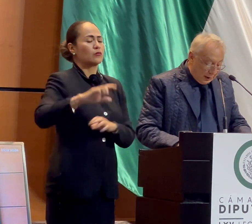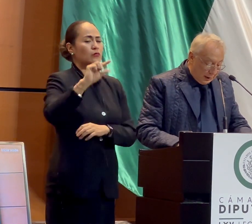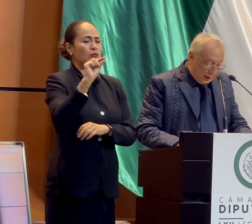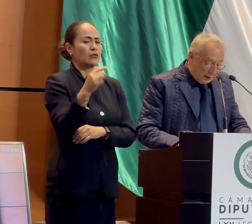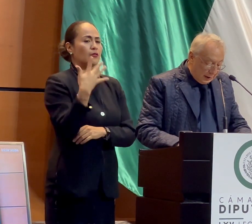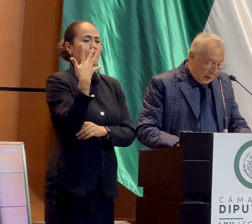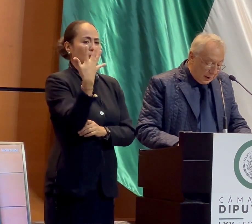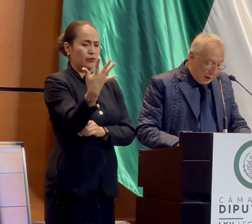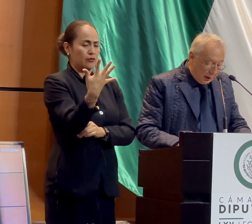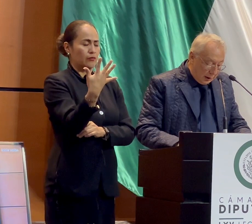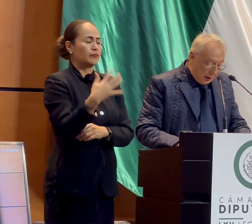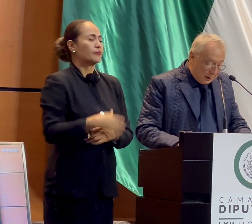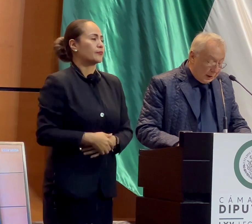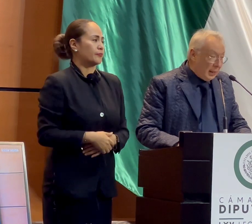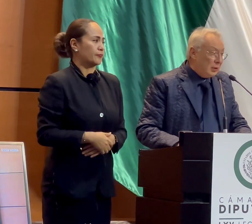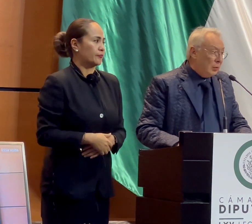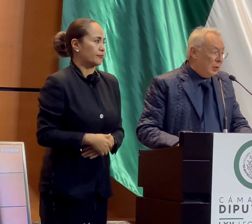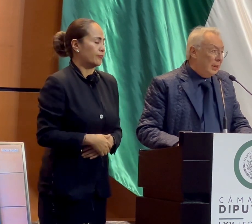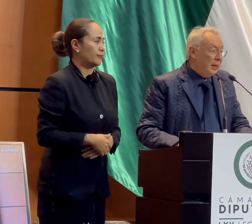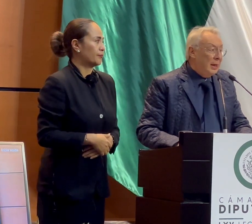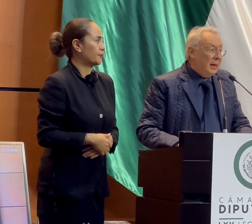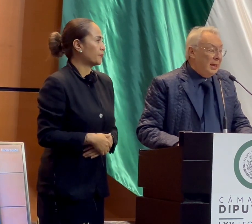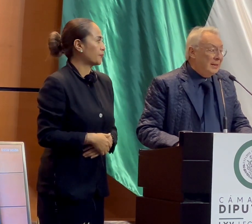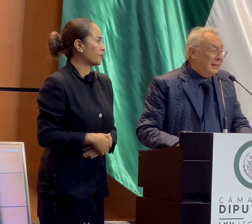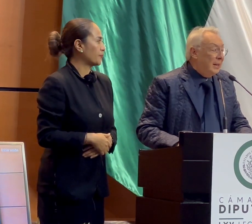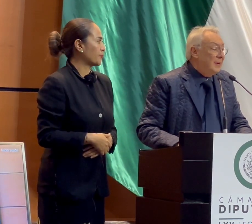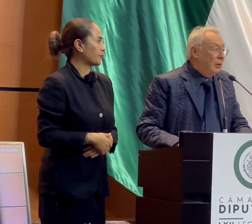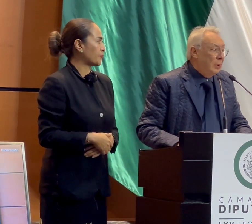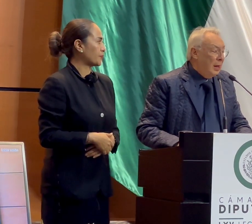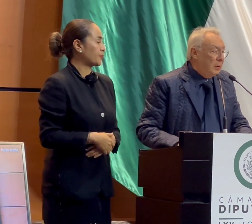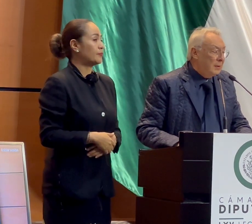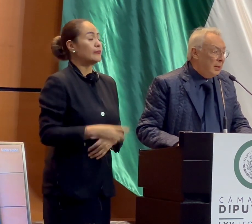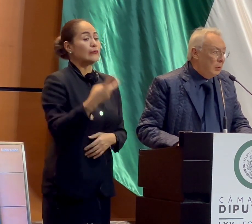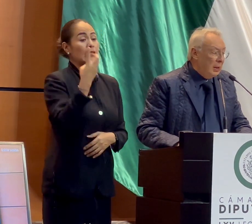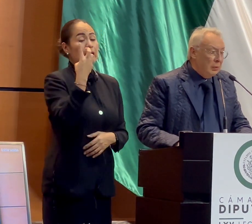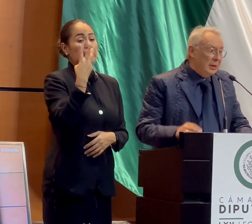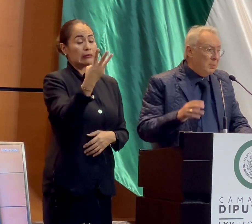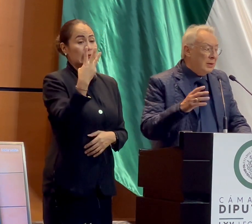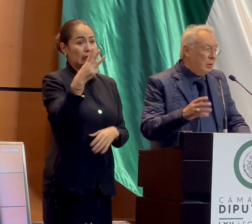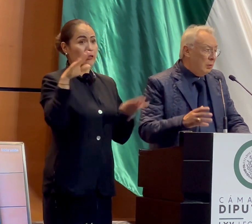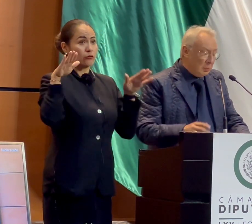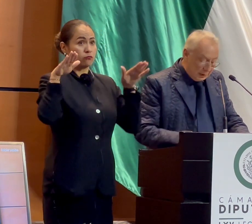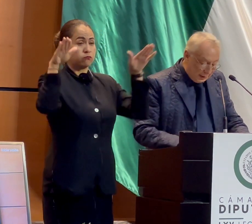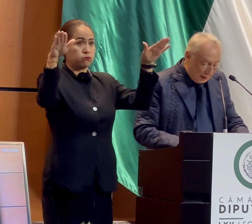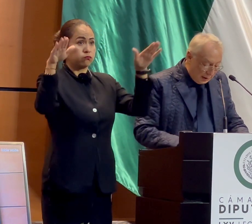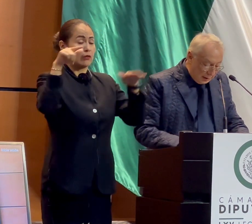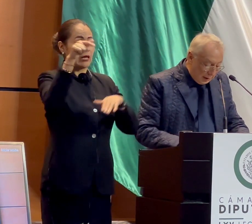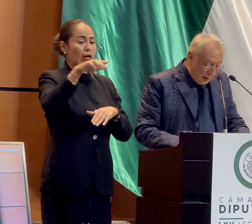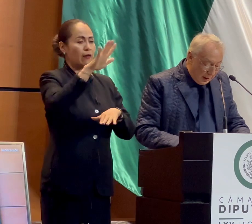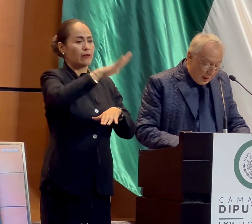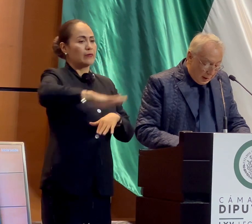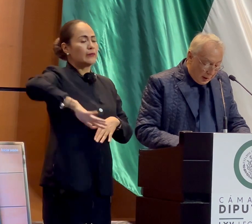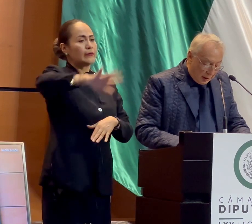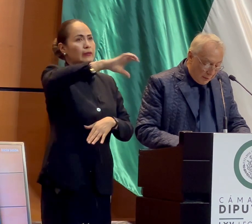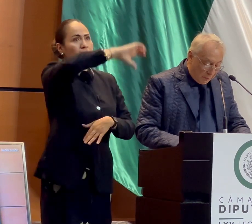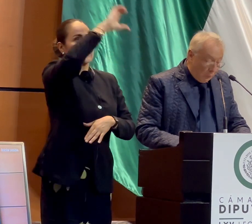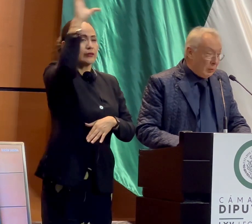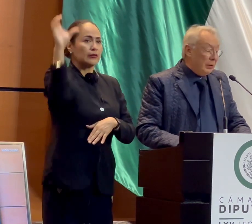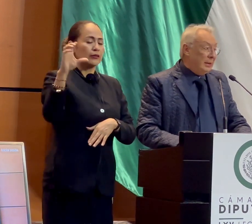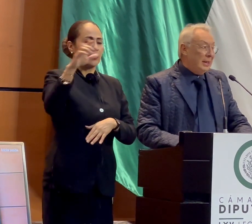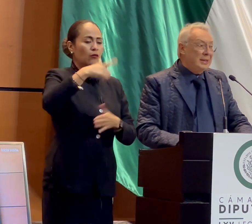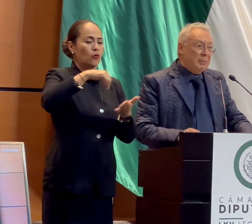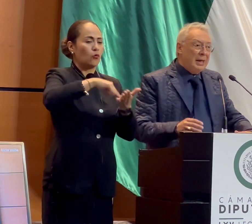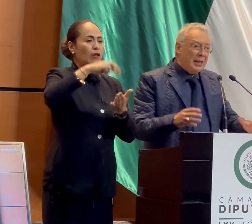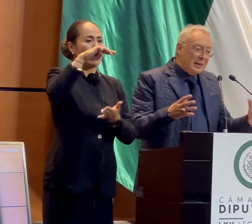1975. Este caso es de 3 aeronaves que volando en espacio aéreo de Mazatlán